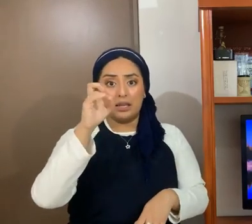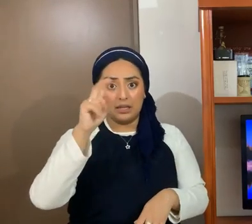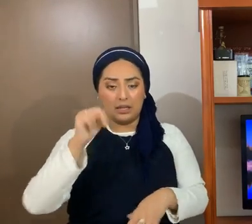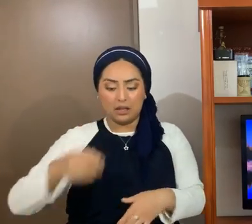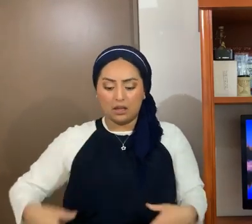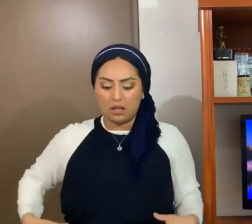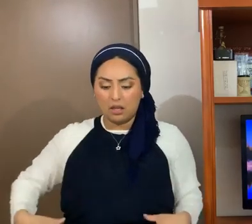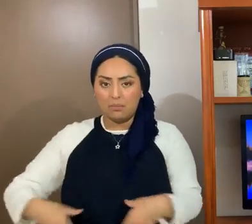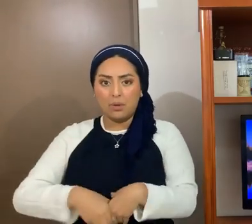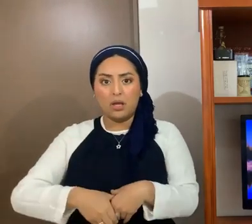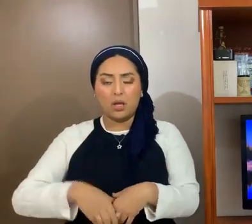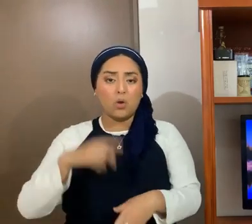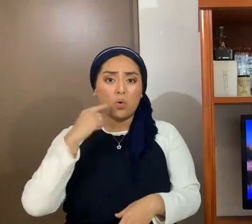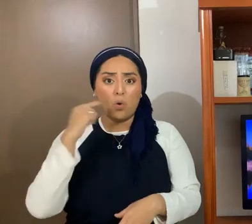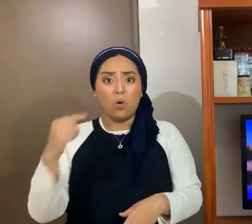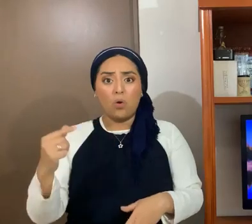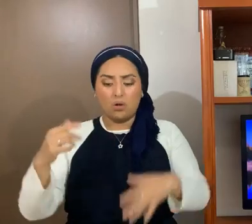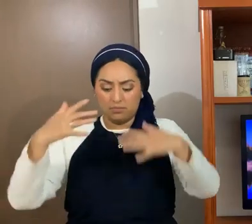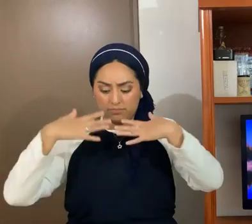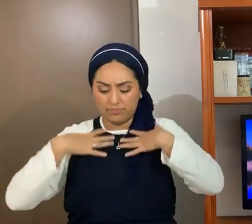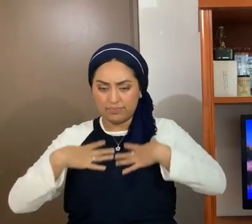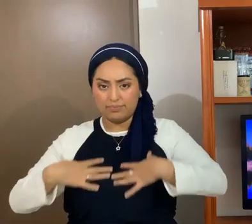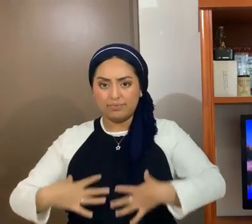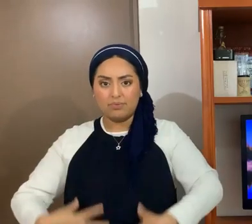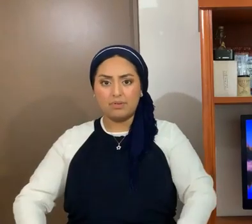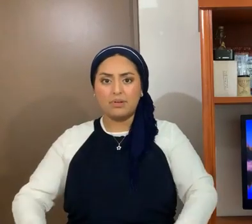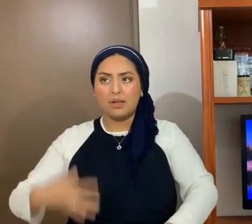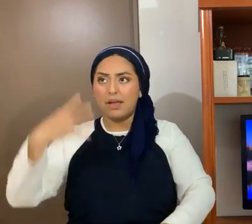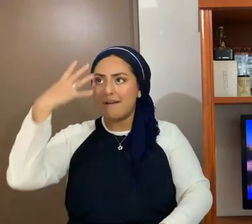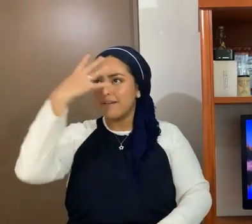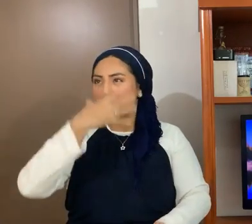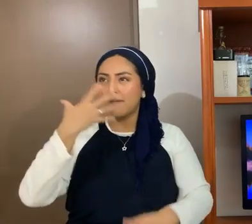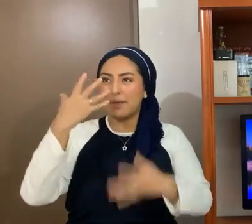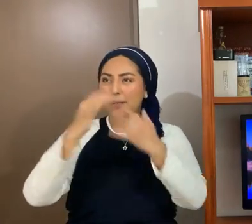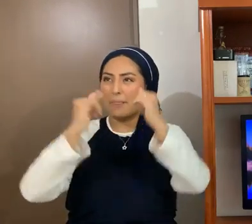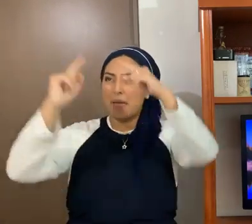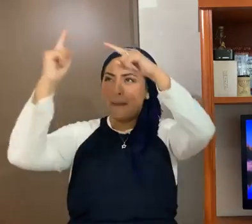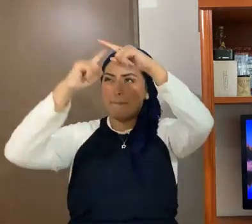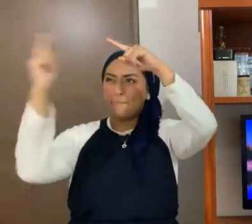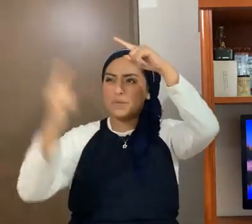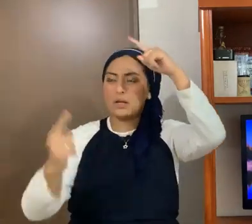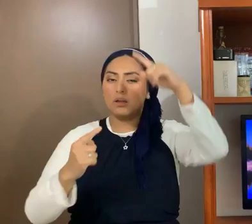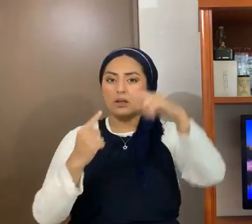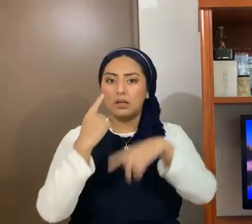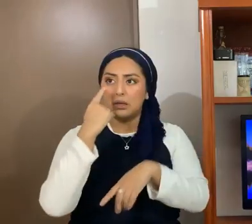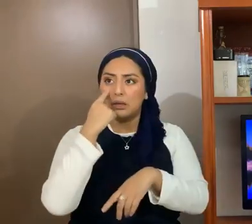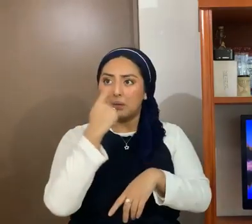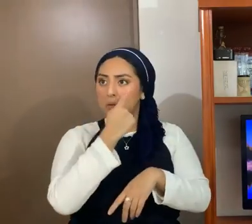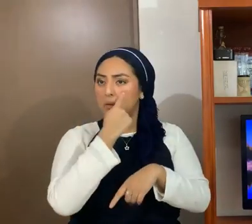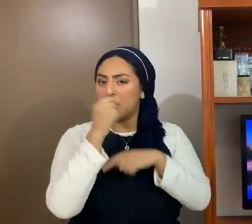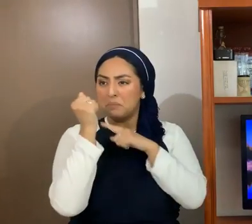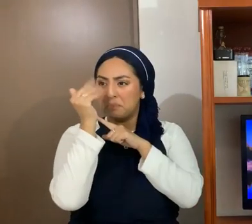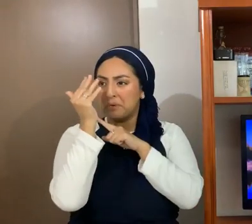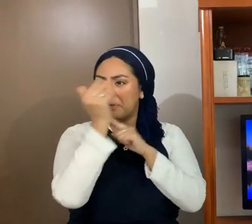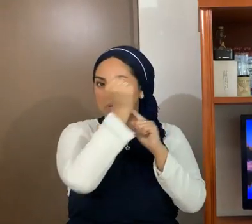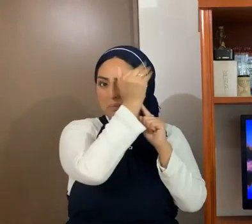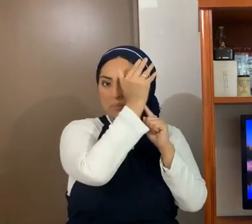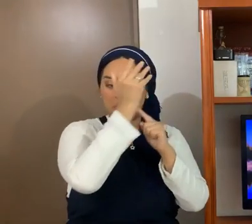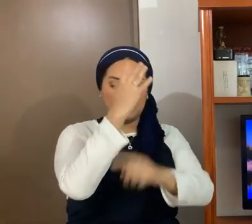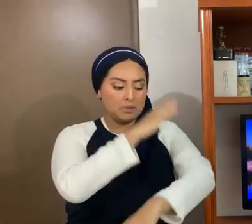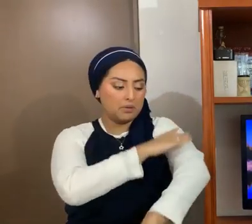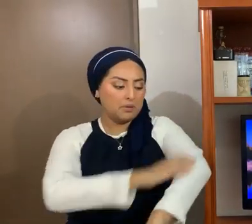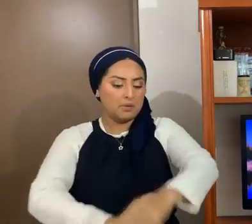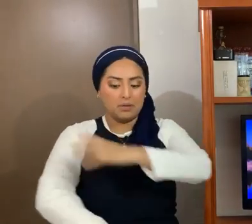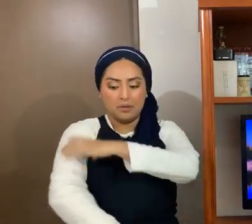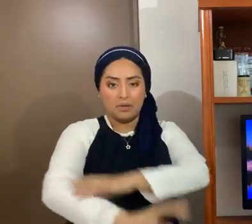de Ufaz. Su cuerpo era como de berilo, y su rostro parecía un relámpago, y sus ojos como antorchas de fuego, y sus brazos y